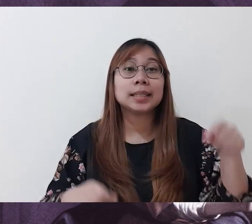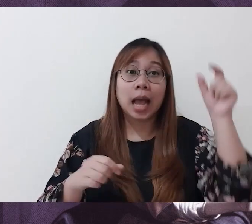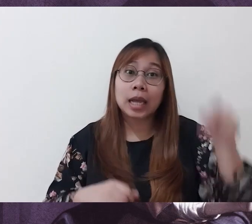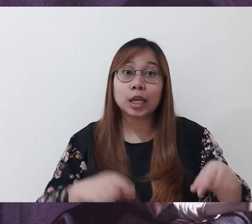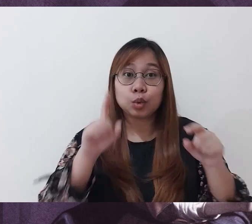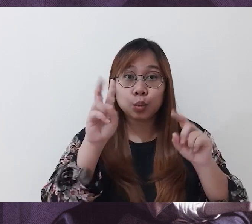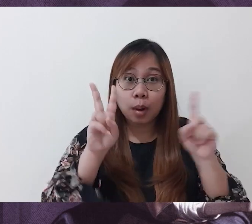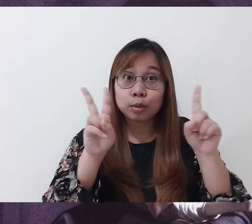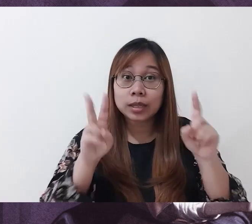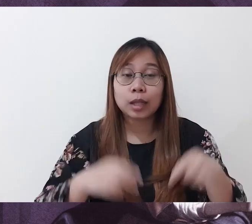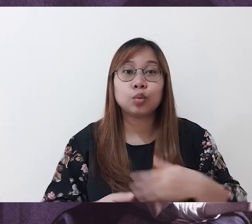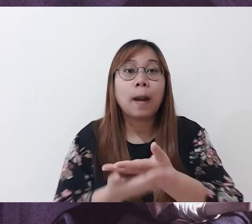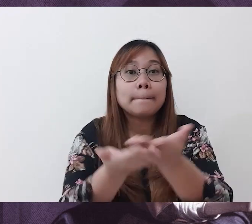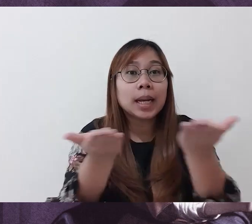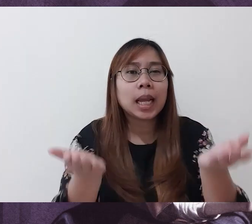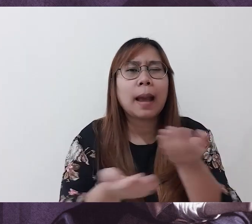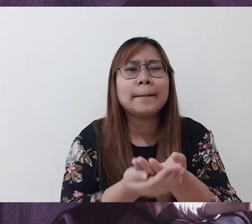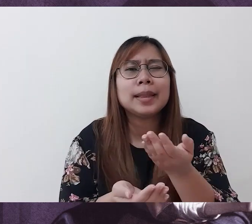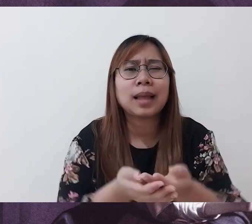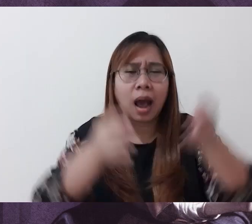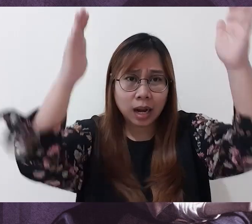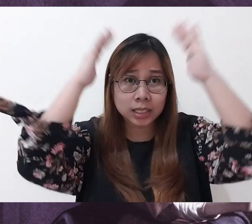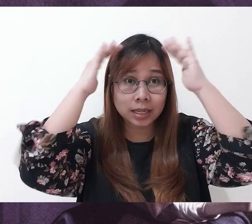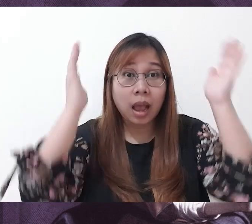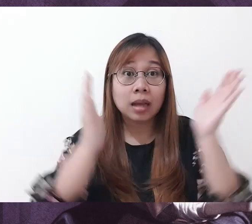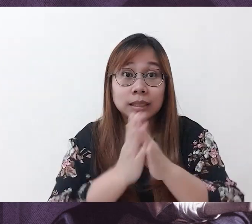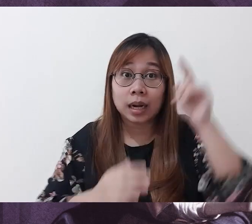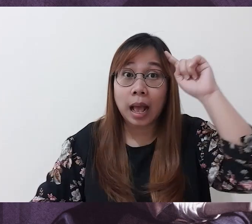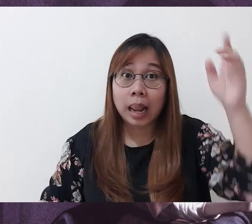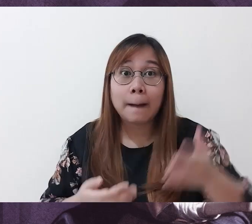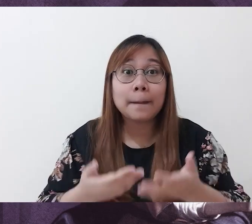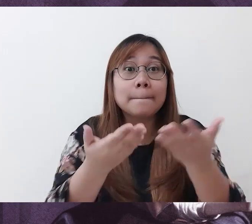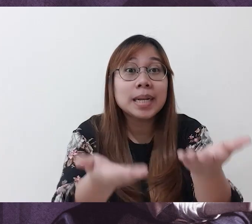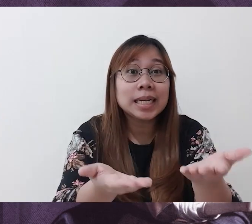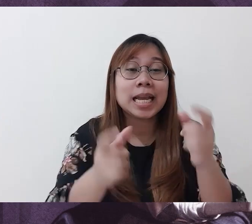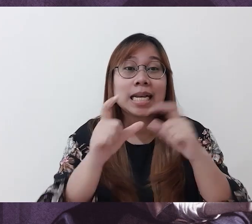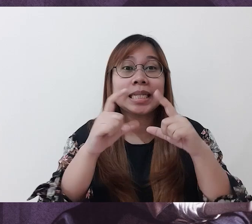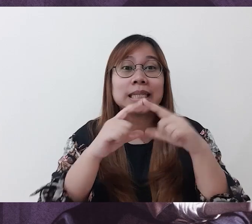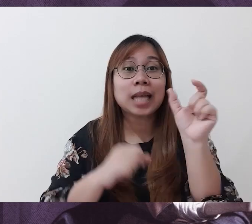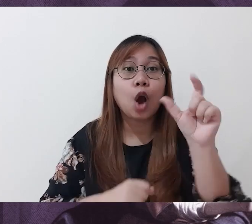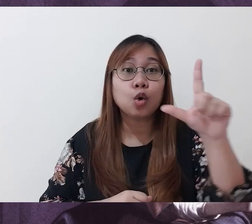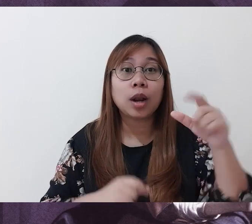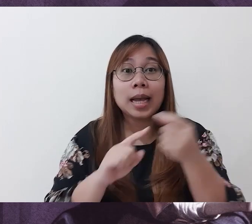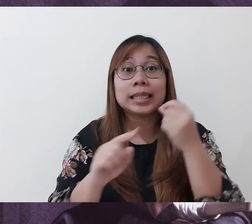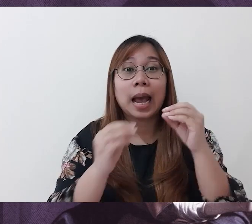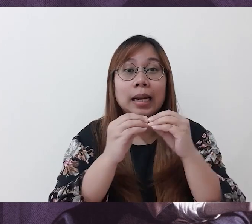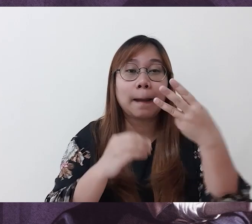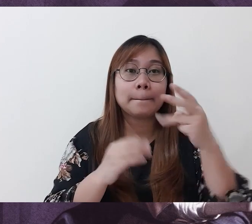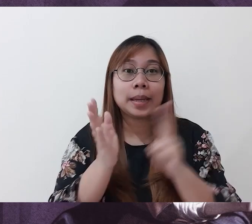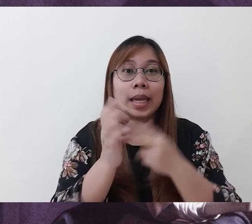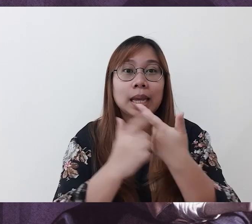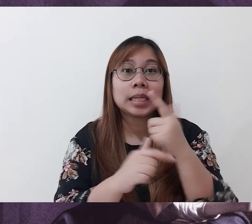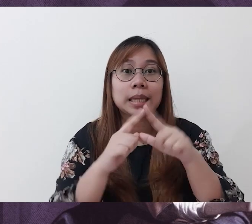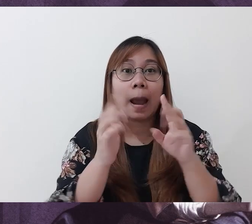21 dikatakan demikian, kemudian mereka meminta seorang raja, dan Allah memberikan kepada mereka Saul bin Kis dari suku